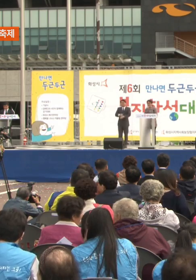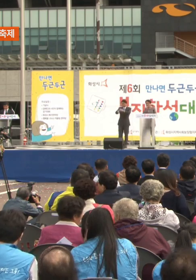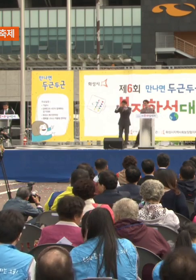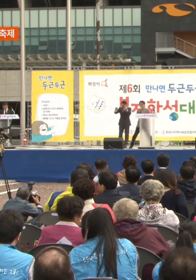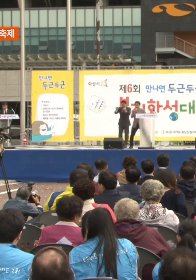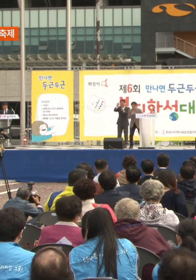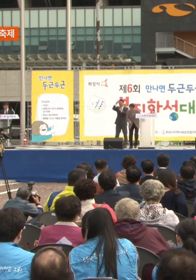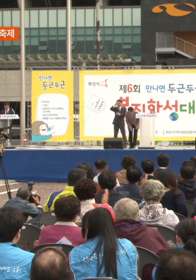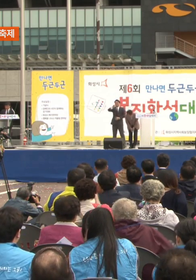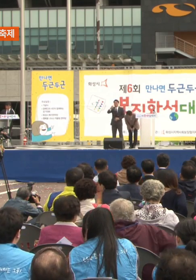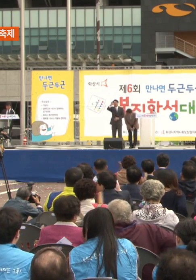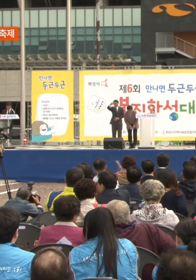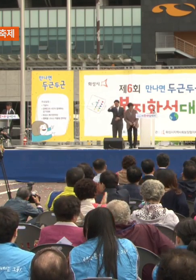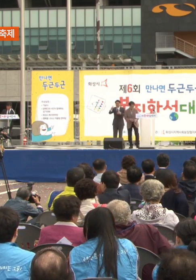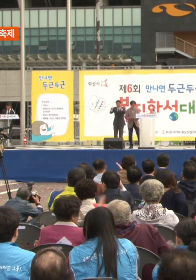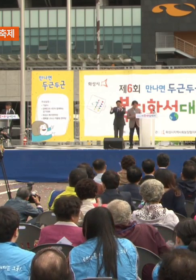안녕하세요. 이원욱입니다.